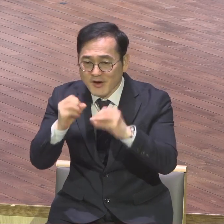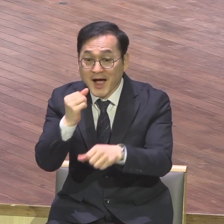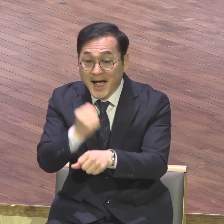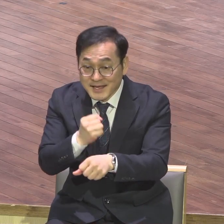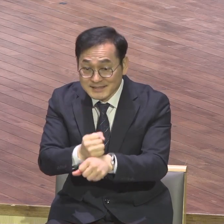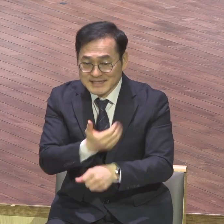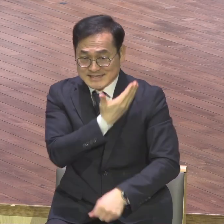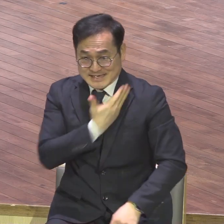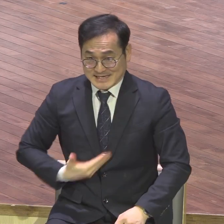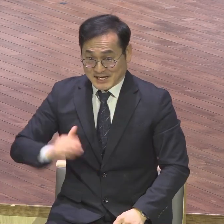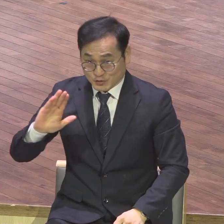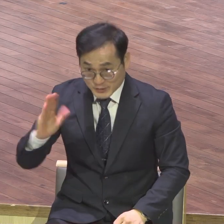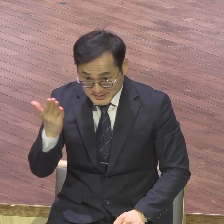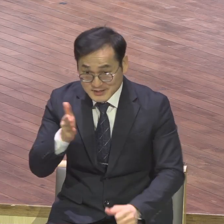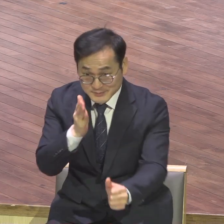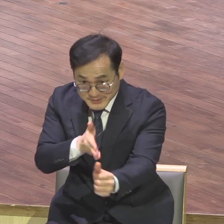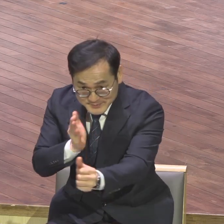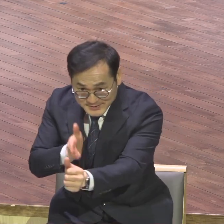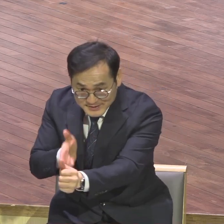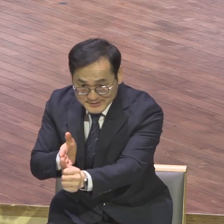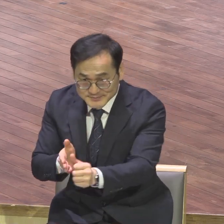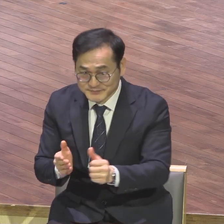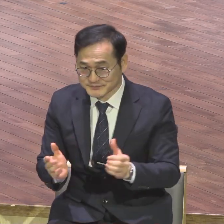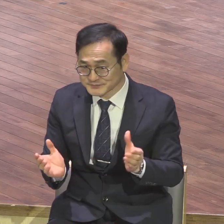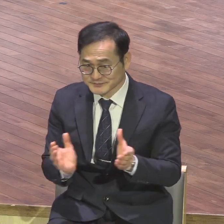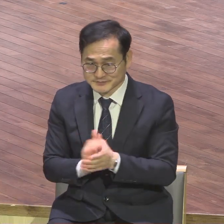절대 제자들 다 되시기를 주님으로 축복합니다.